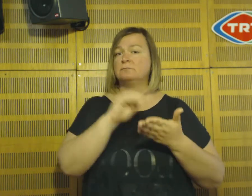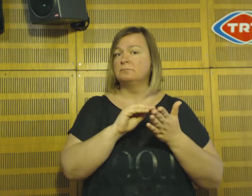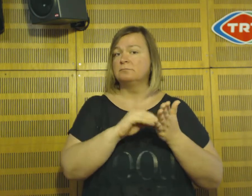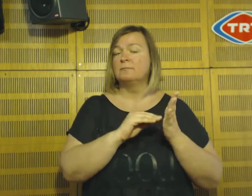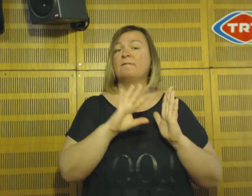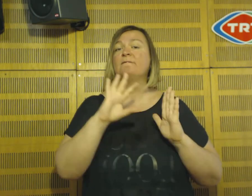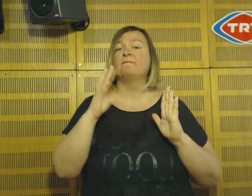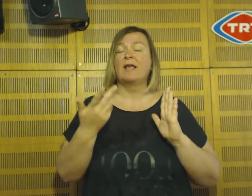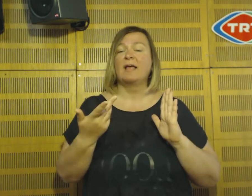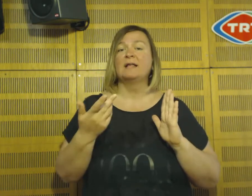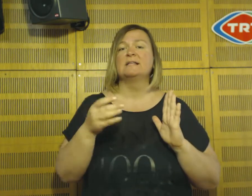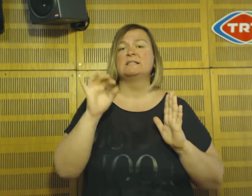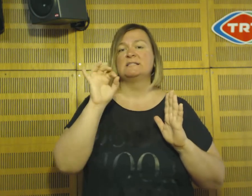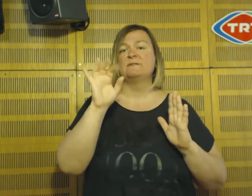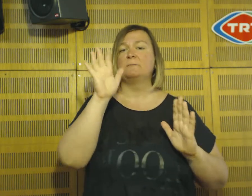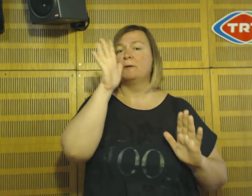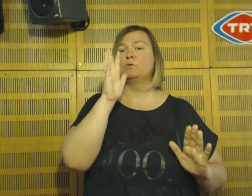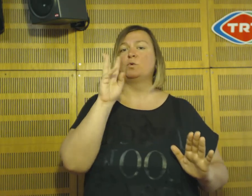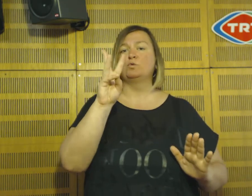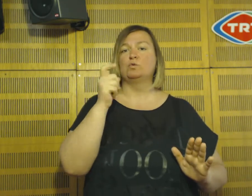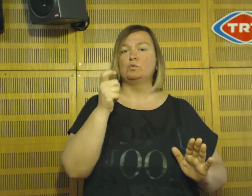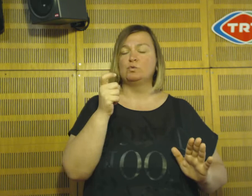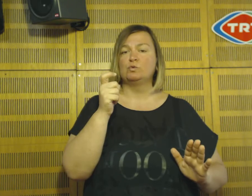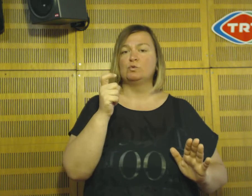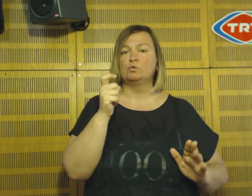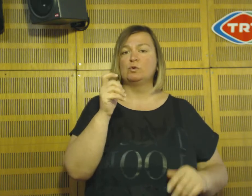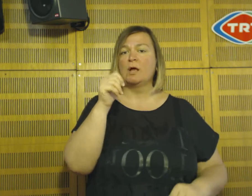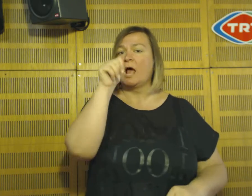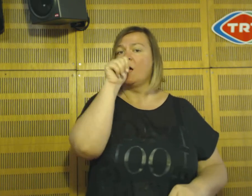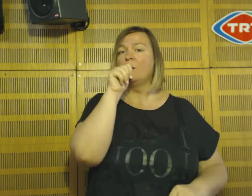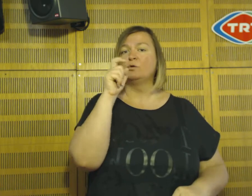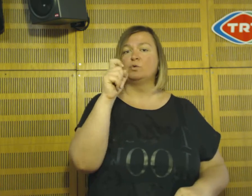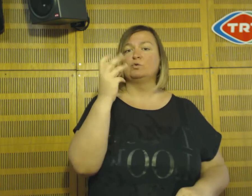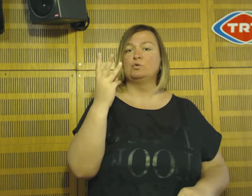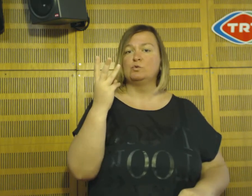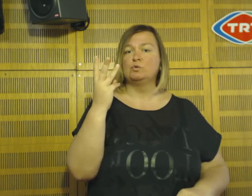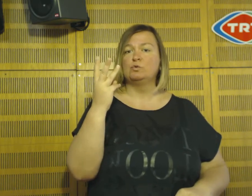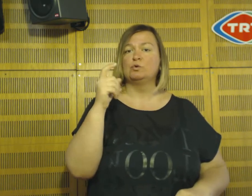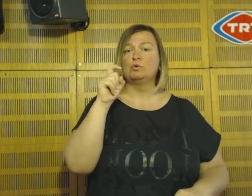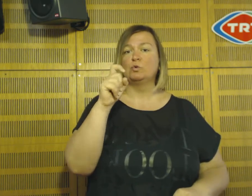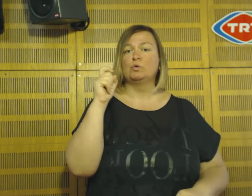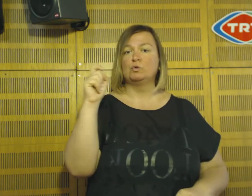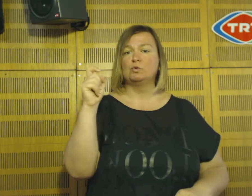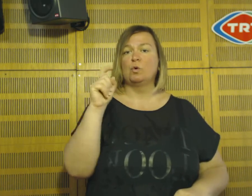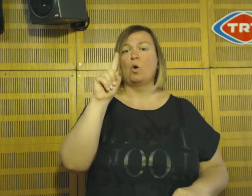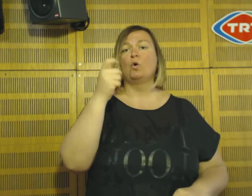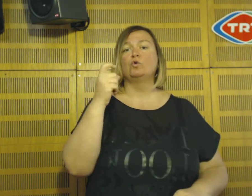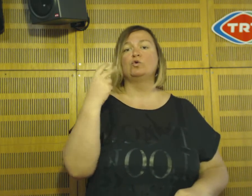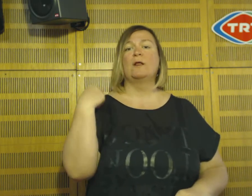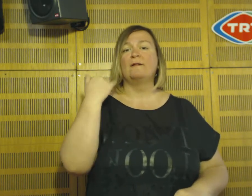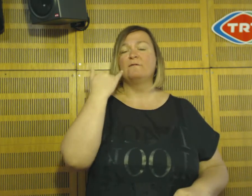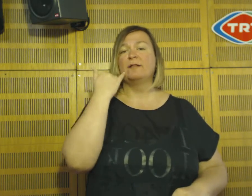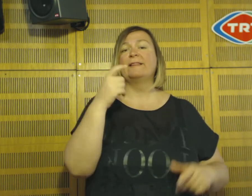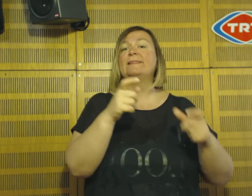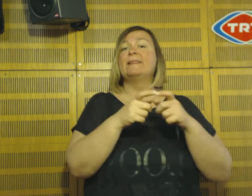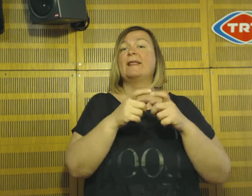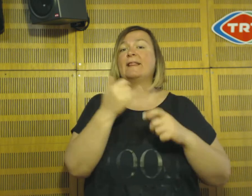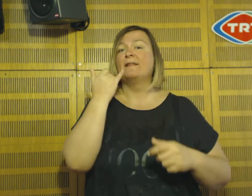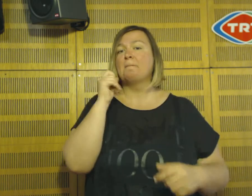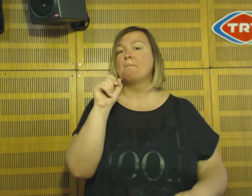veya 0539 693 9919 numaralı dernek telefonuna mesaj atarak